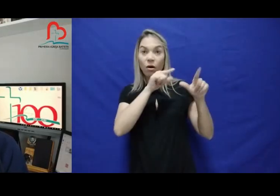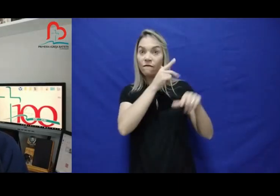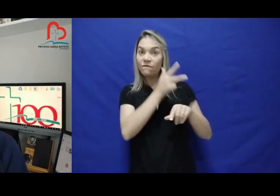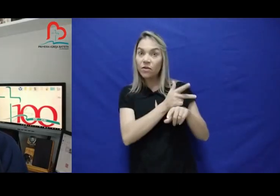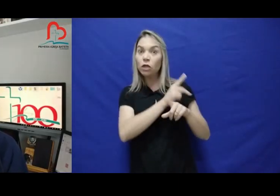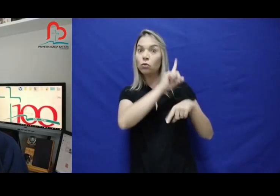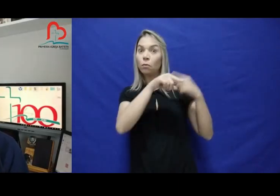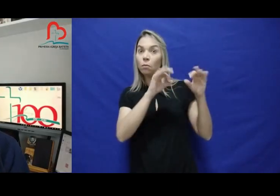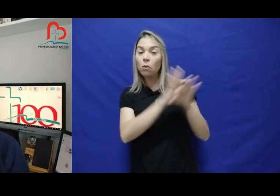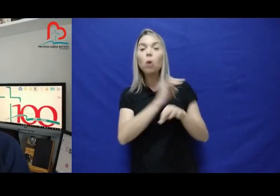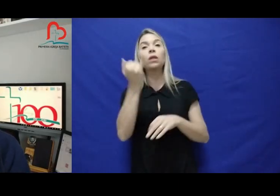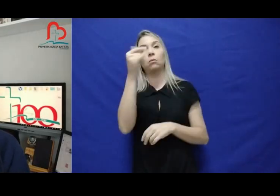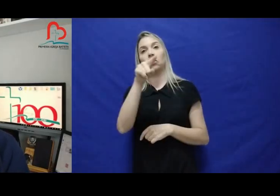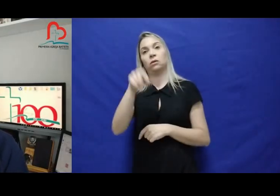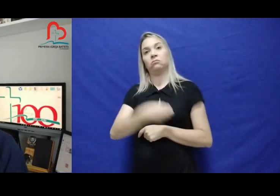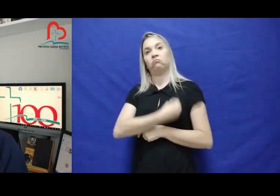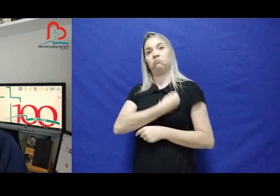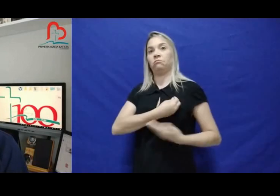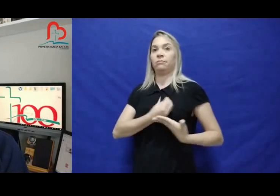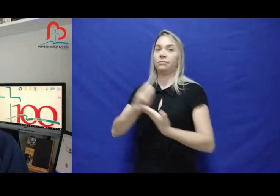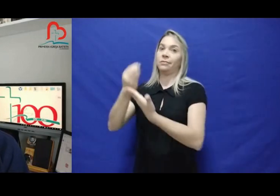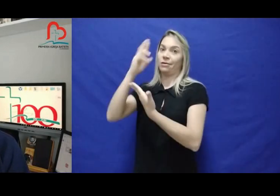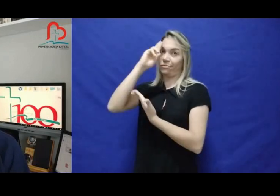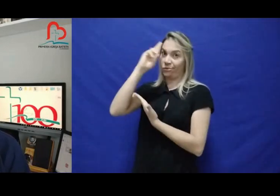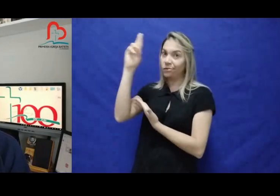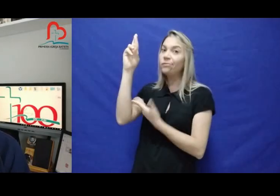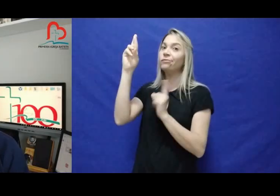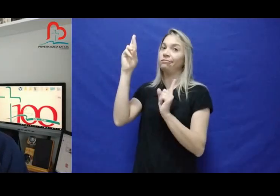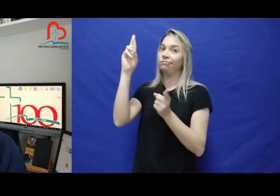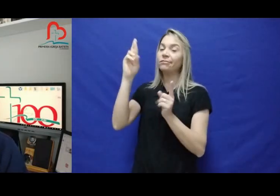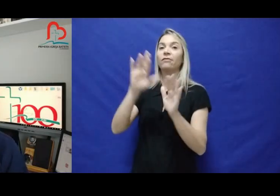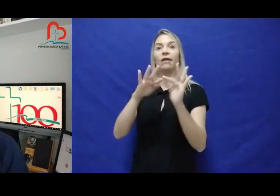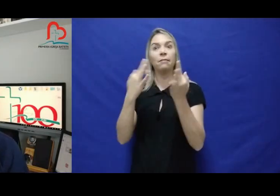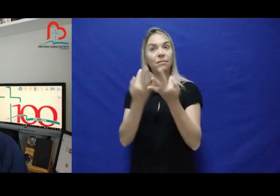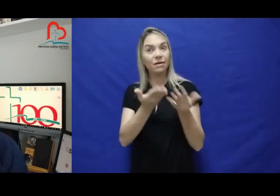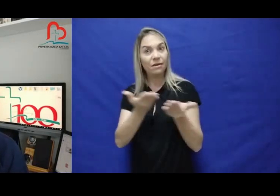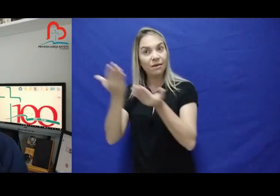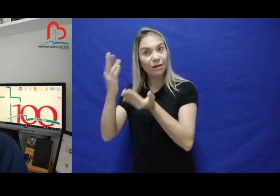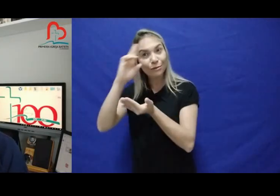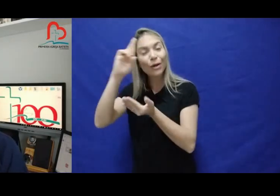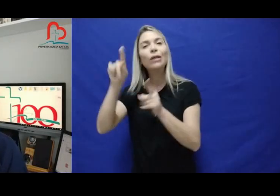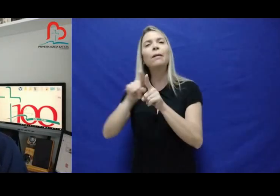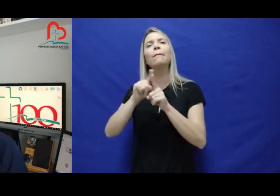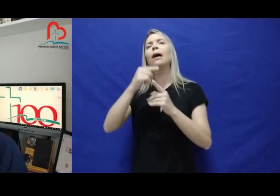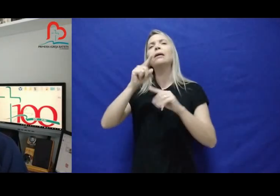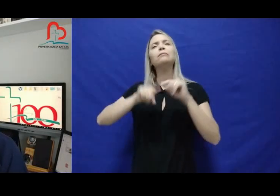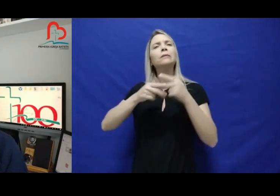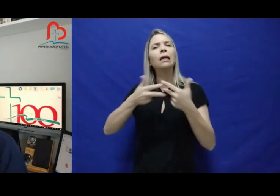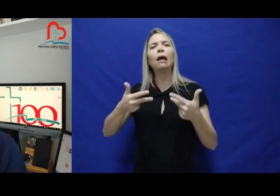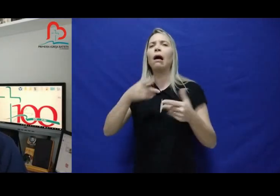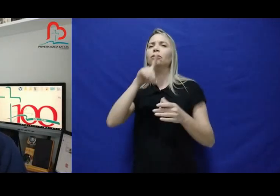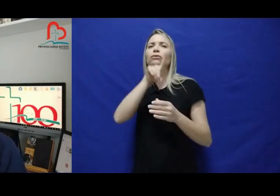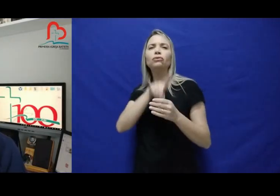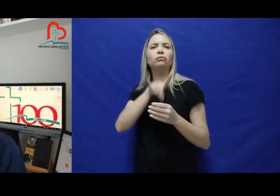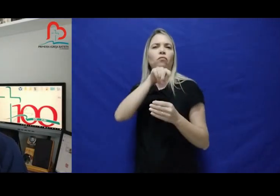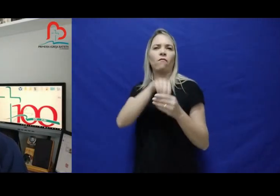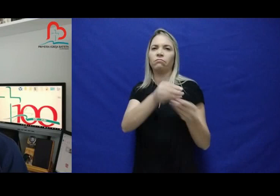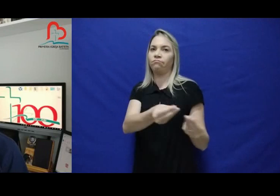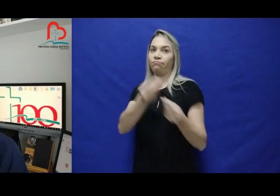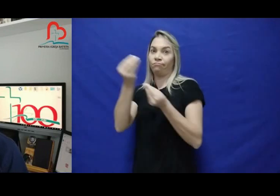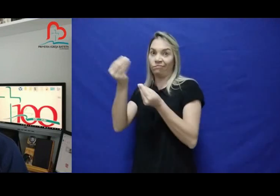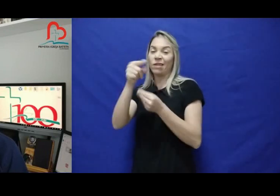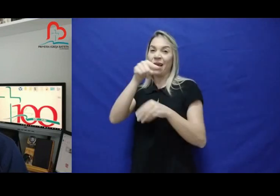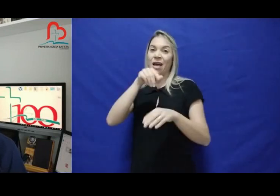você também será lembrado que deve consagrar a sua vida, a sua família ao Senhor. Consagrar também os